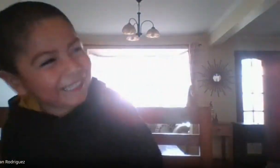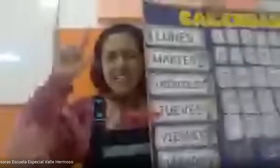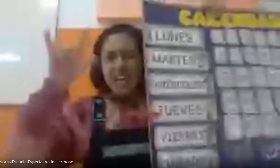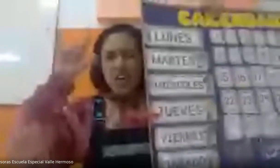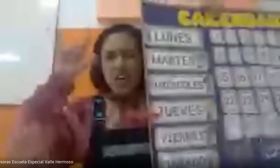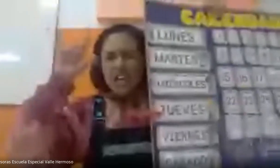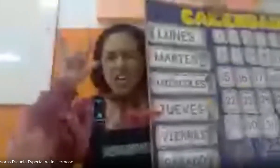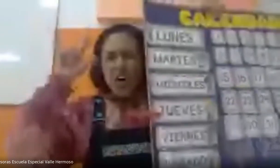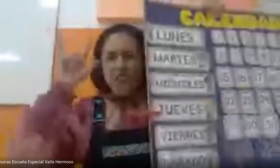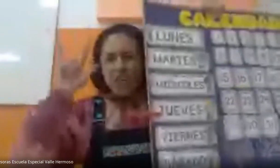viernes, sábado, domingo,